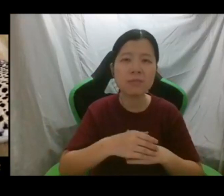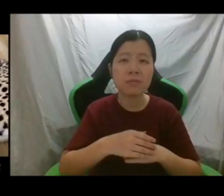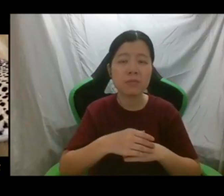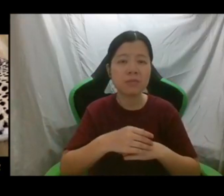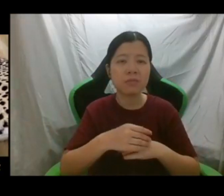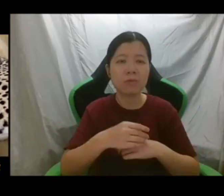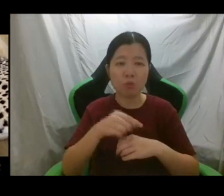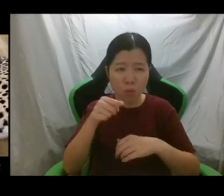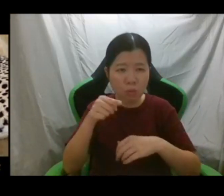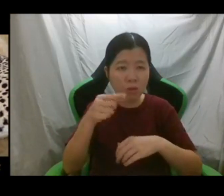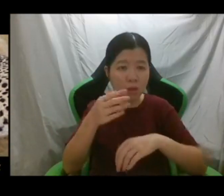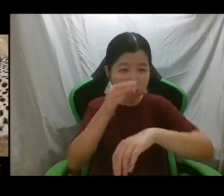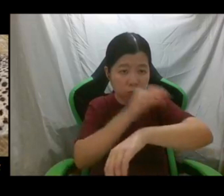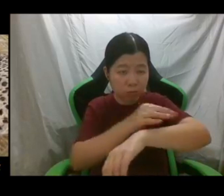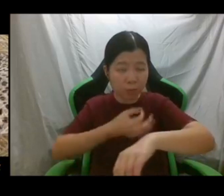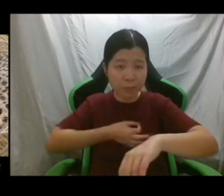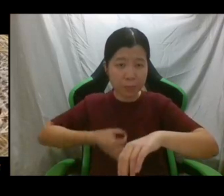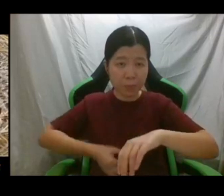到佢身上嘅斑點。